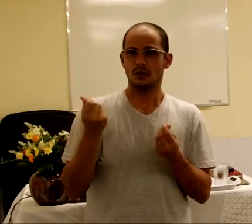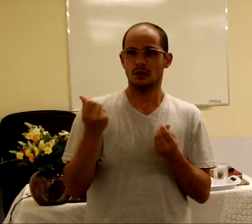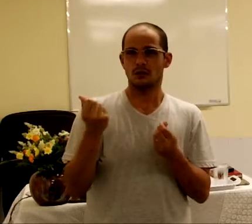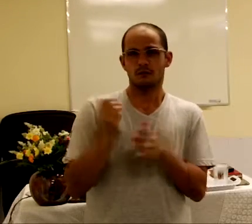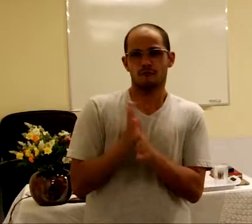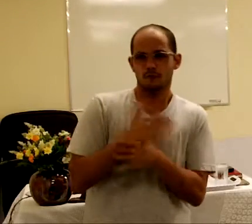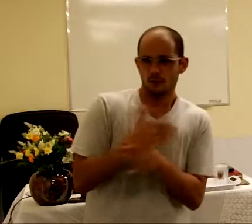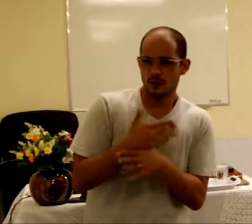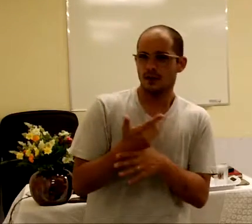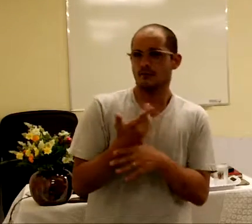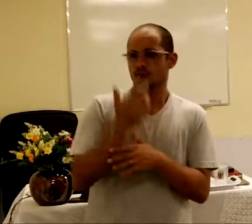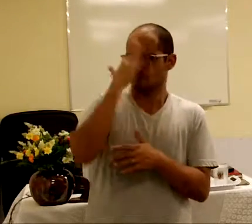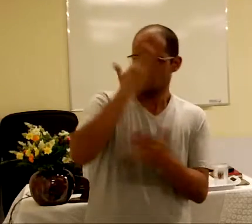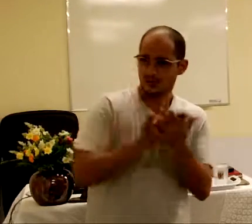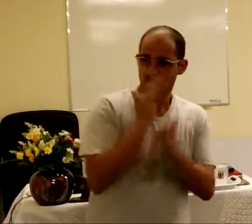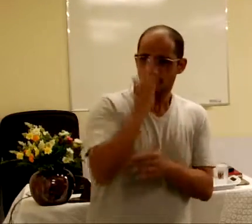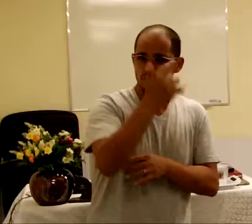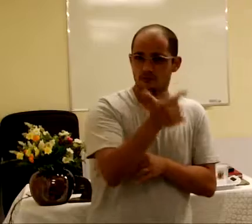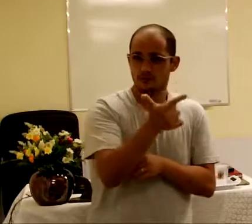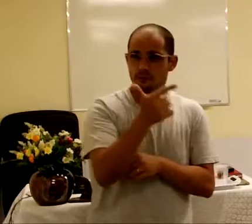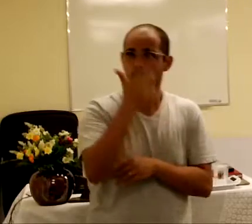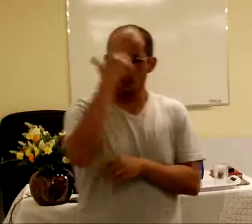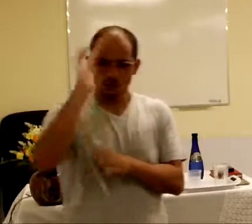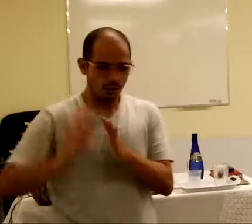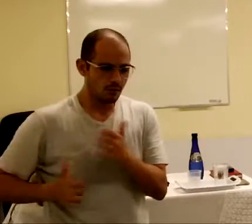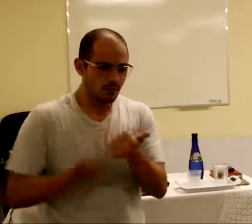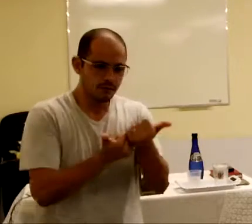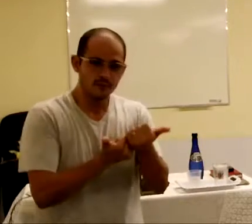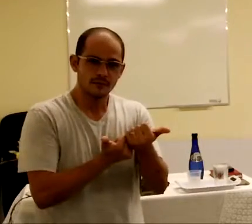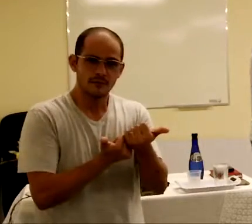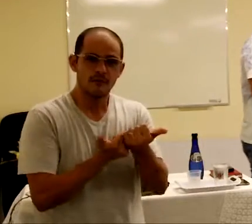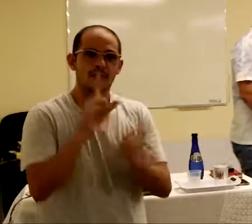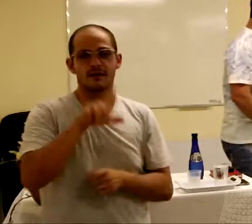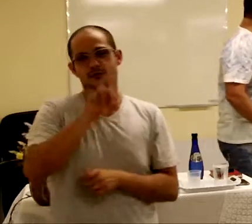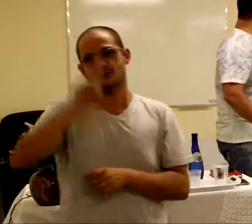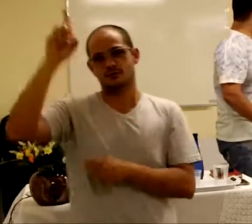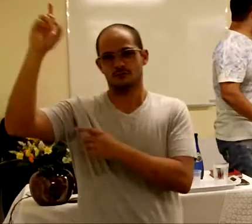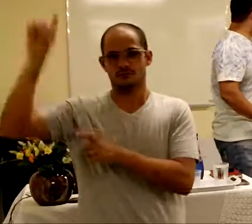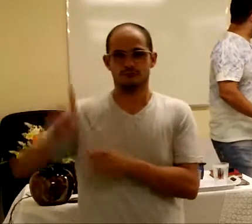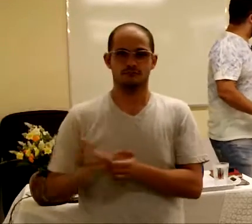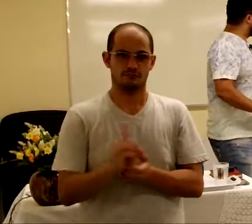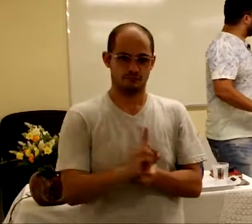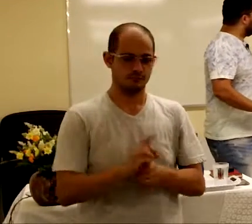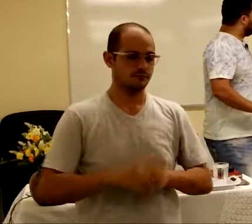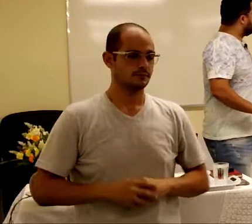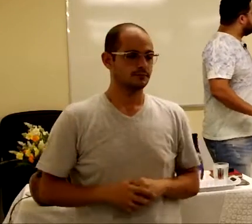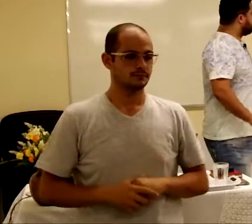de esperança, e alguém, quer dizer, só pode ser Deus, né? Alguém aparece.